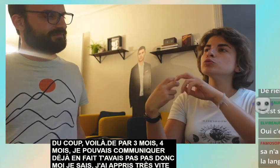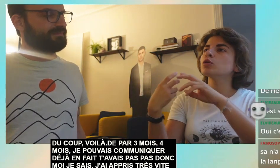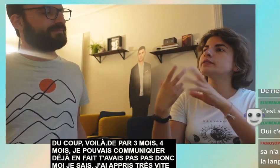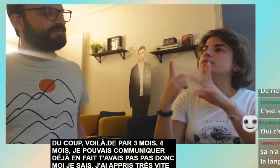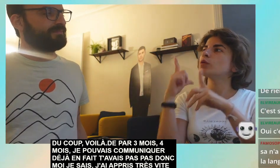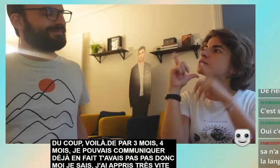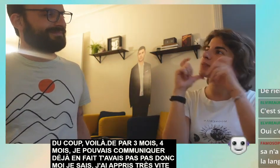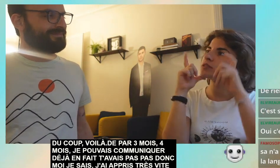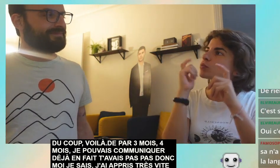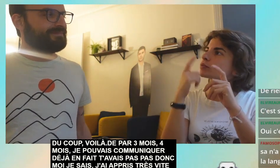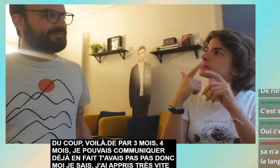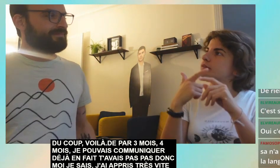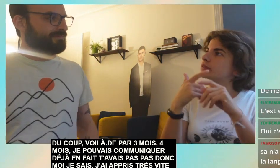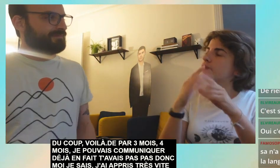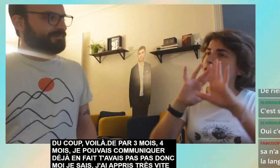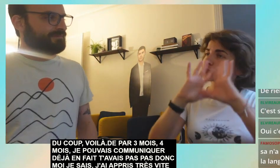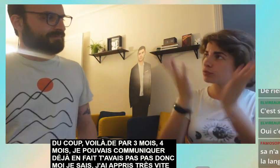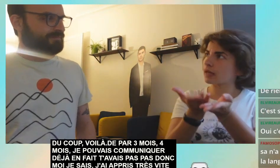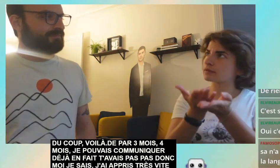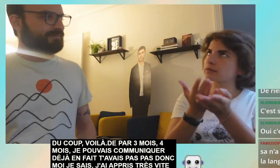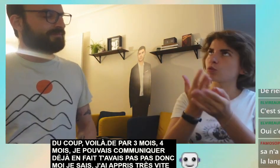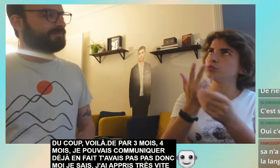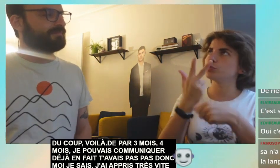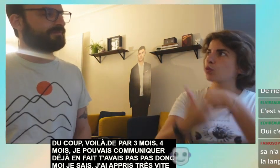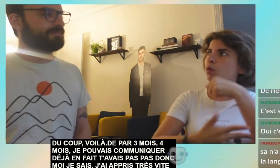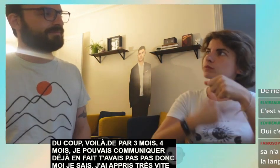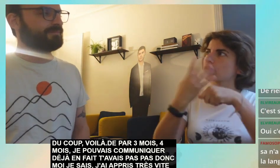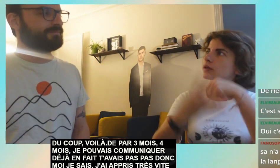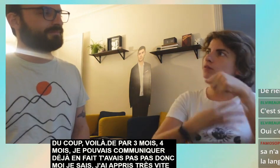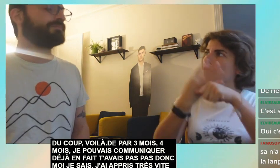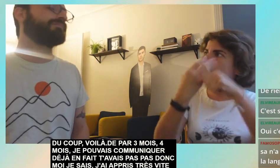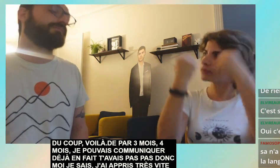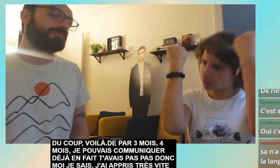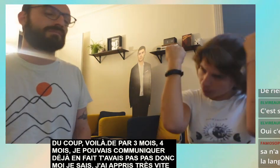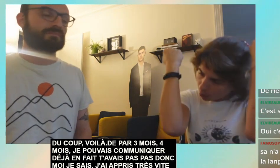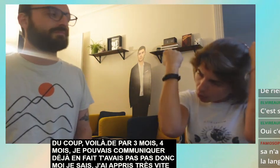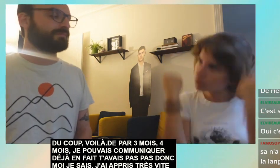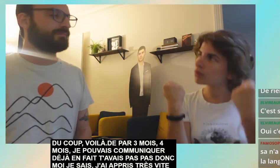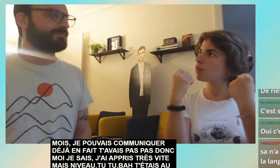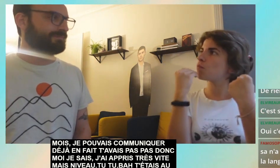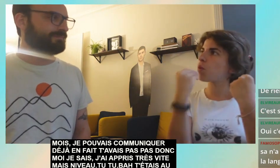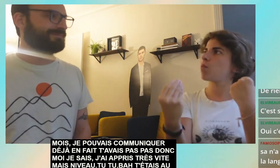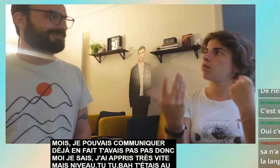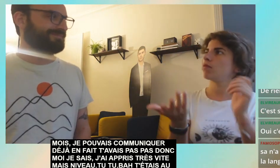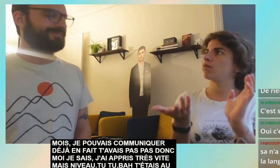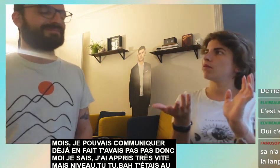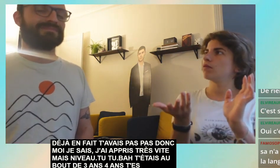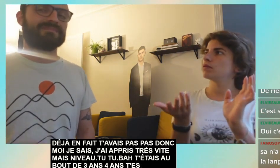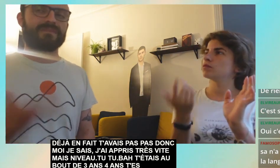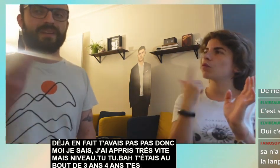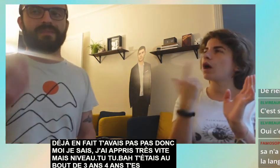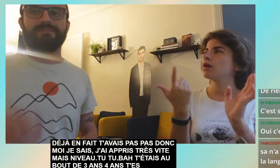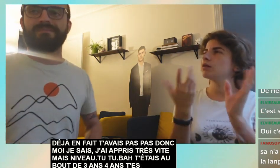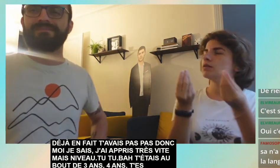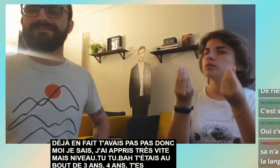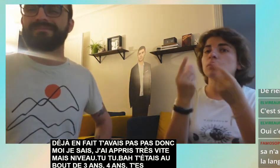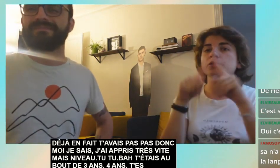culture, niveau expression, t'étais pas comme ça. T'étais au bout de 3 ans, 4 ans. T'étais vraiment bon. Tu vois? Ça